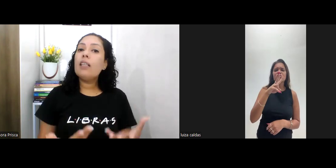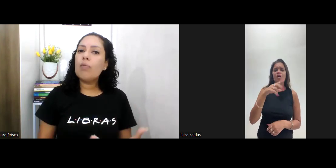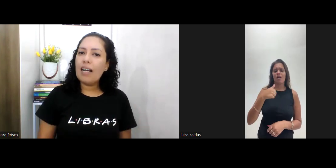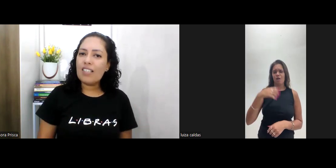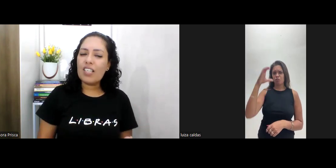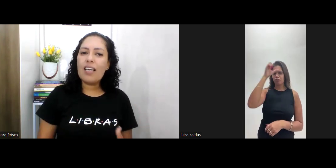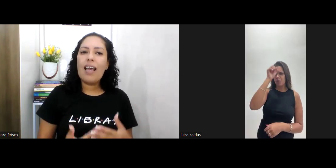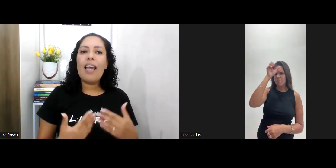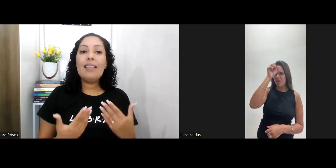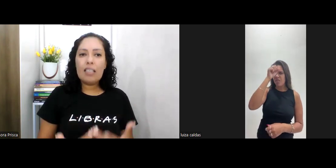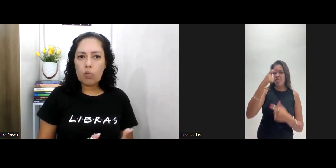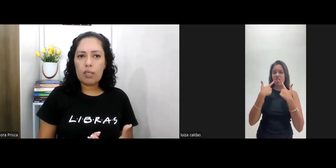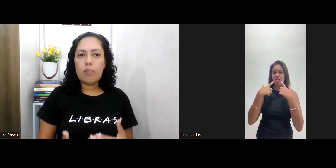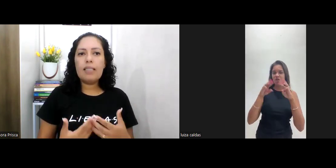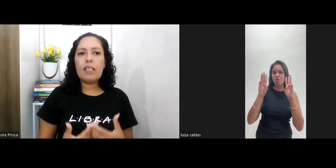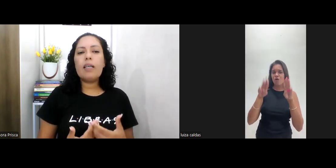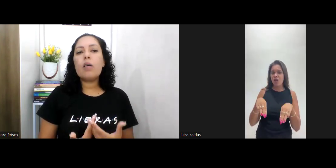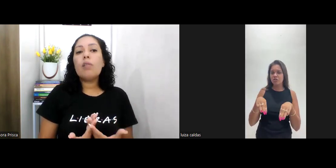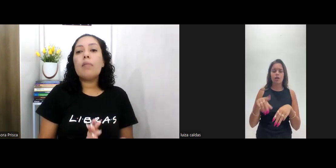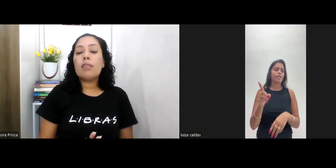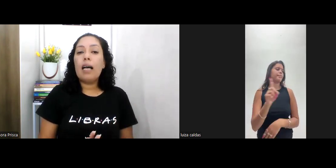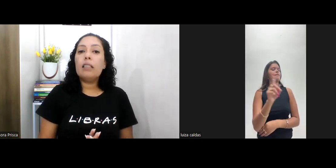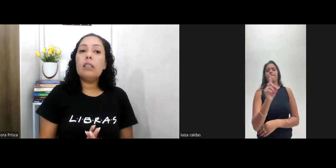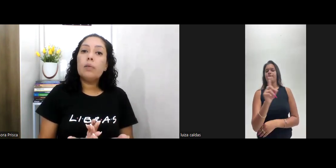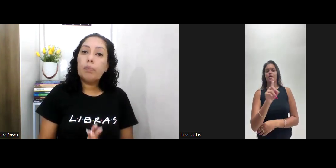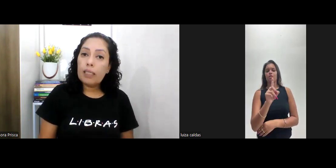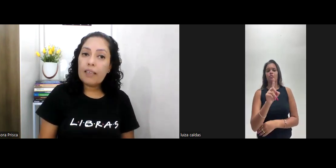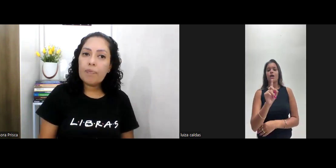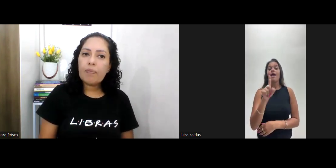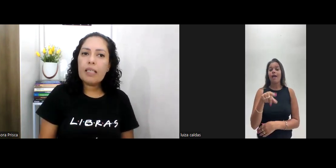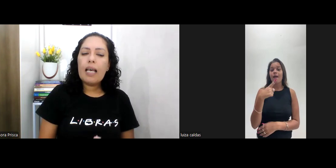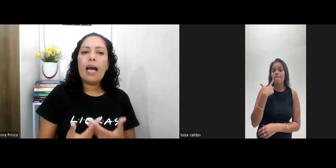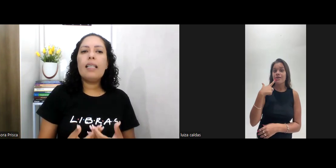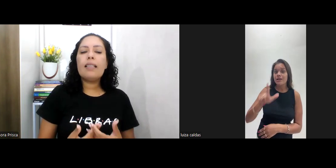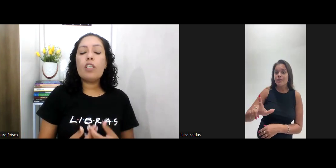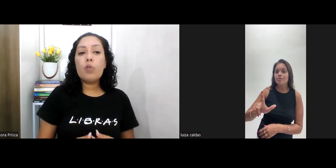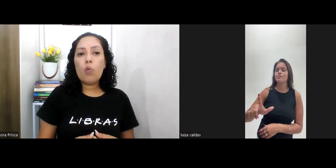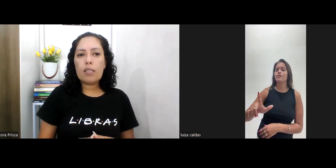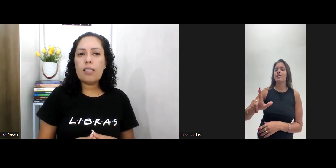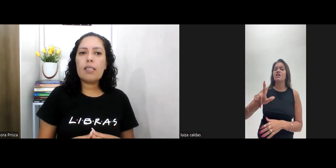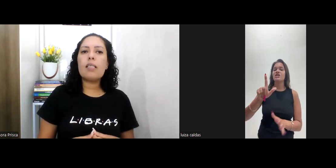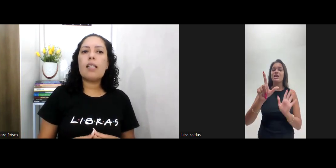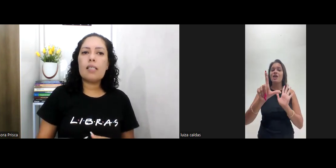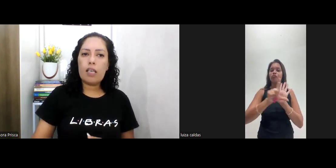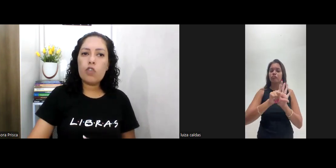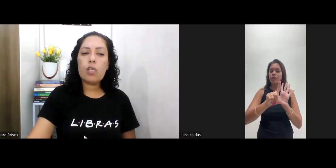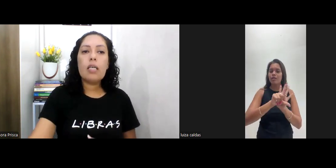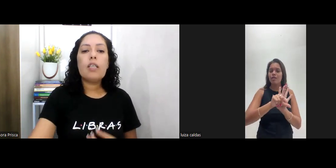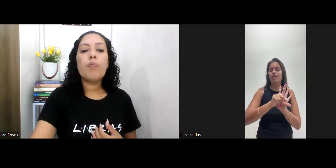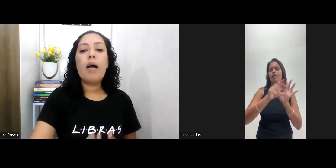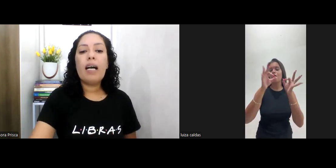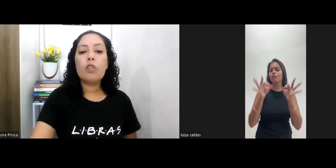Não, não é linguagem, é língua, uma língua regulamentada por lei. A Lei